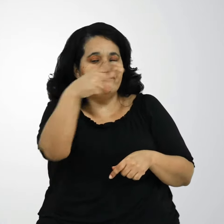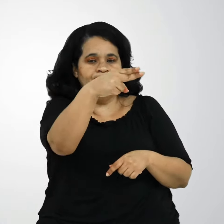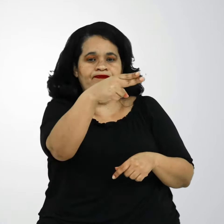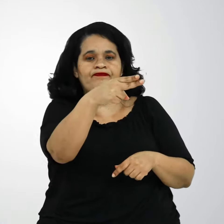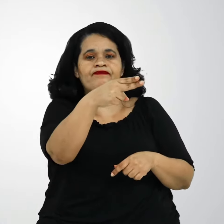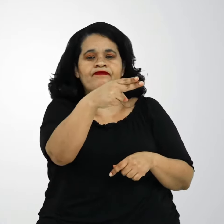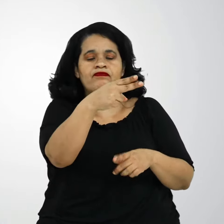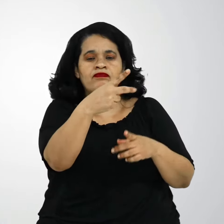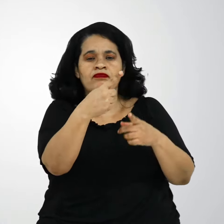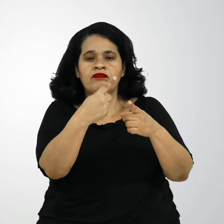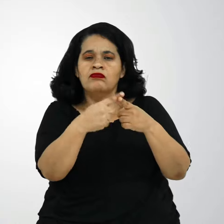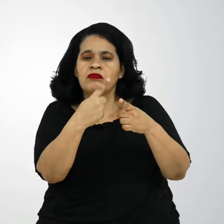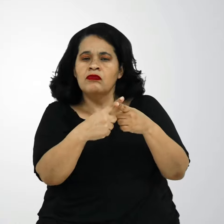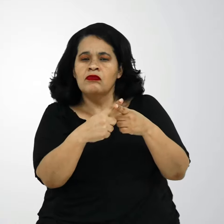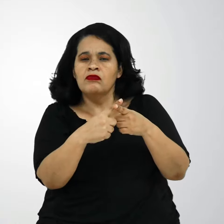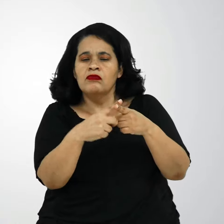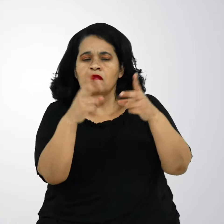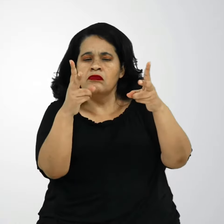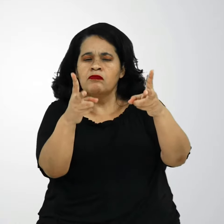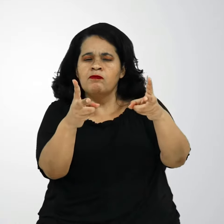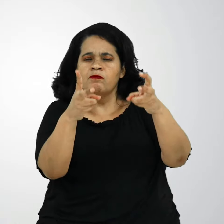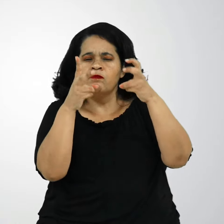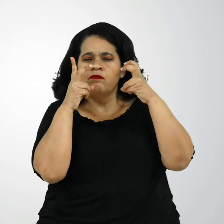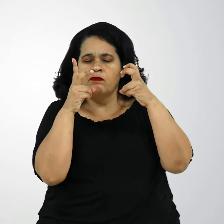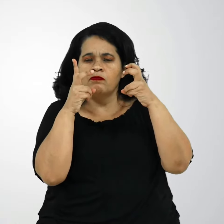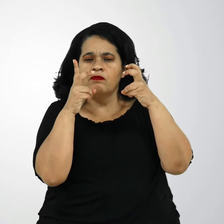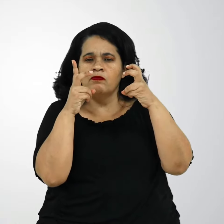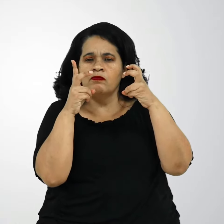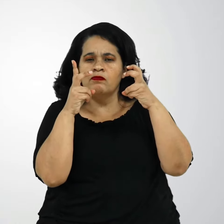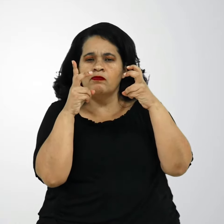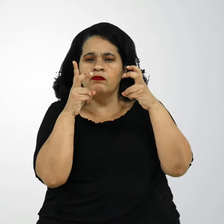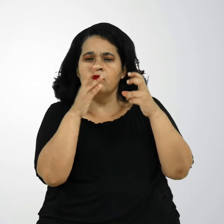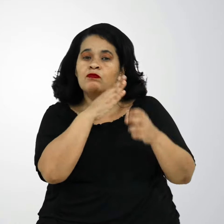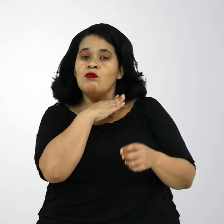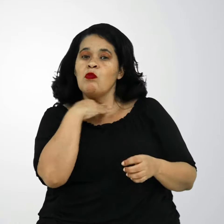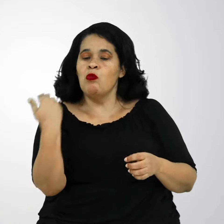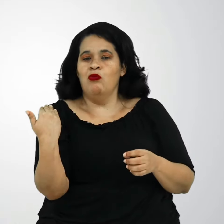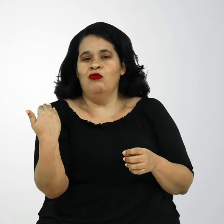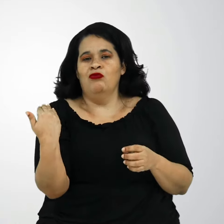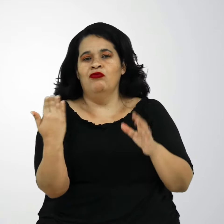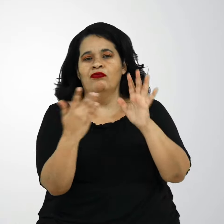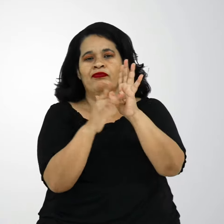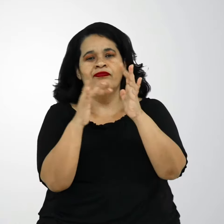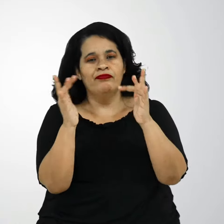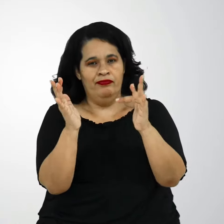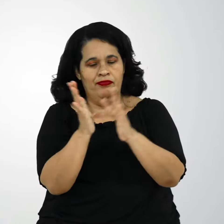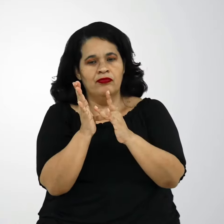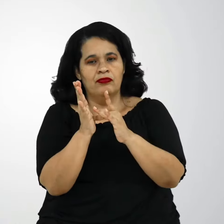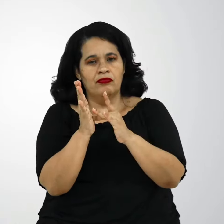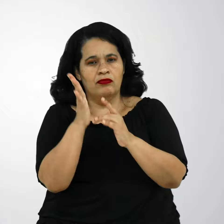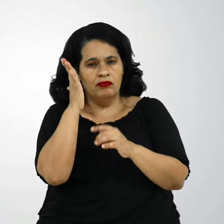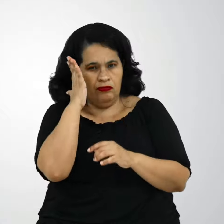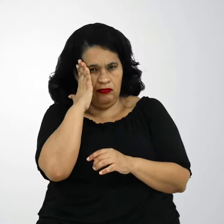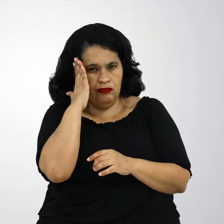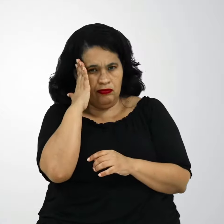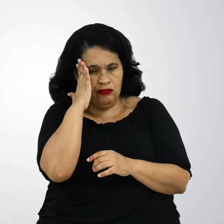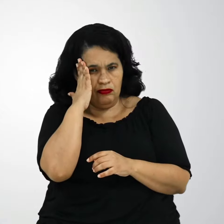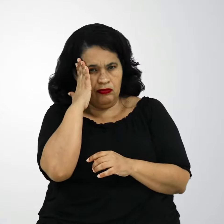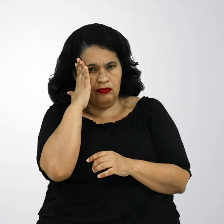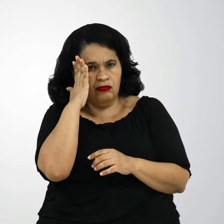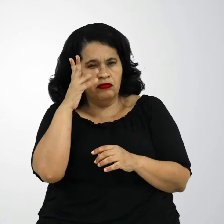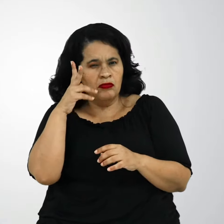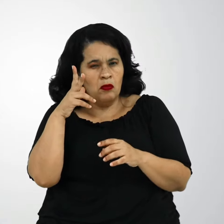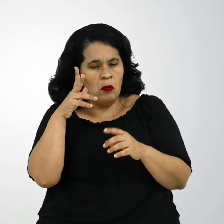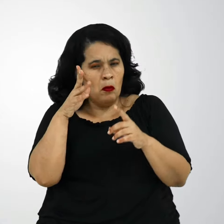Nós vemos aqui uma menção à morte de Cristo. Quando que o Messias foi atingido,